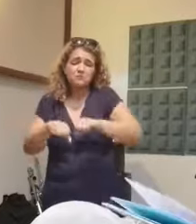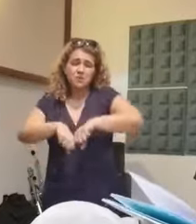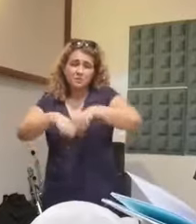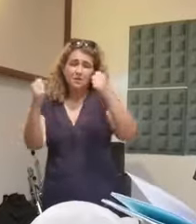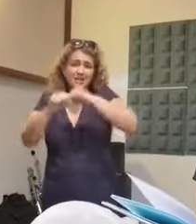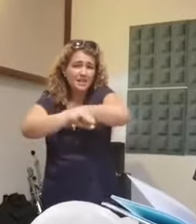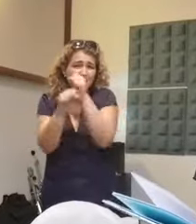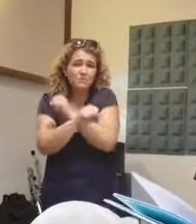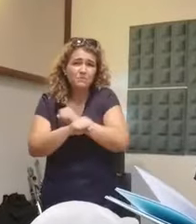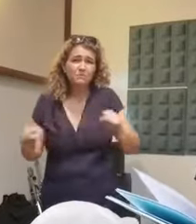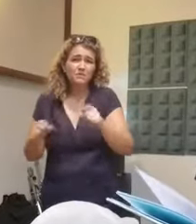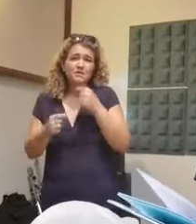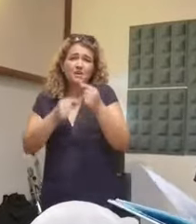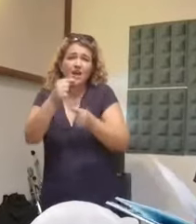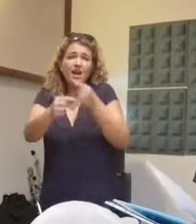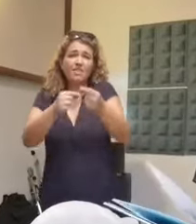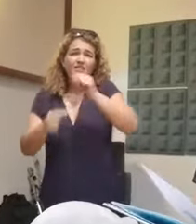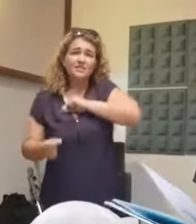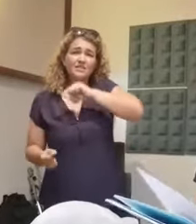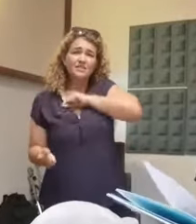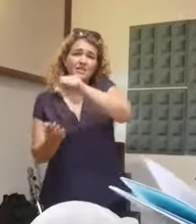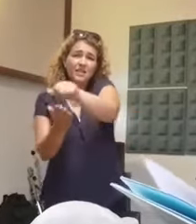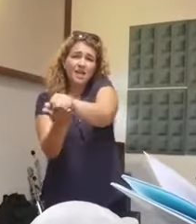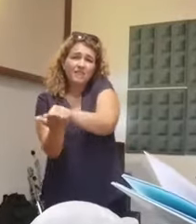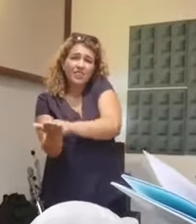Se sentía cada vez más vacío y apenado.